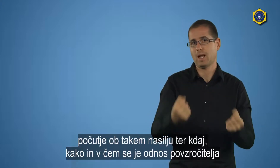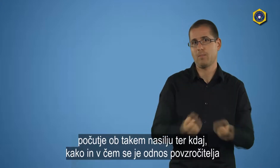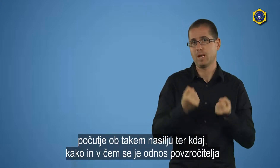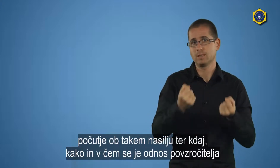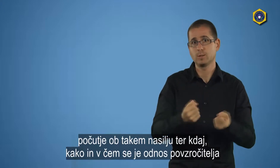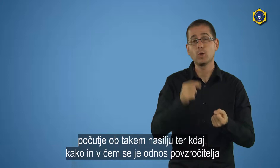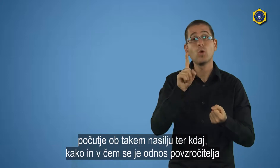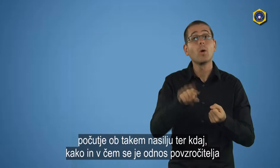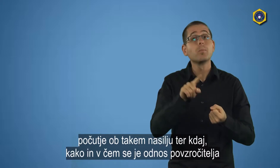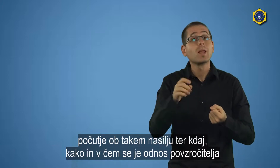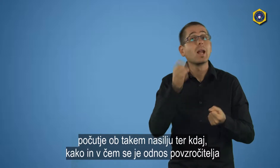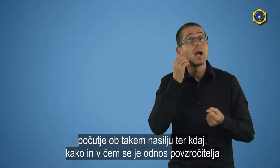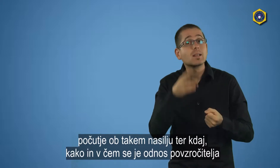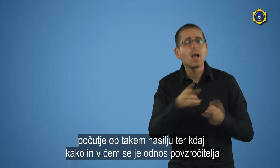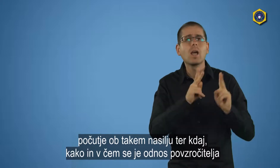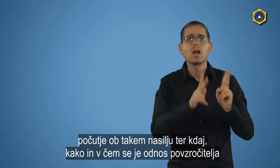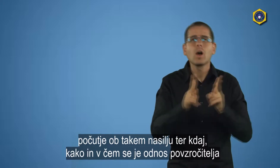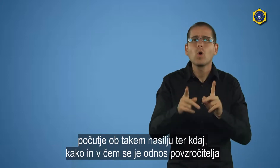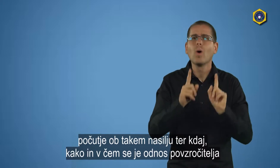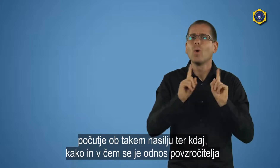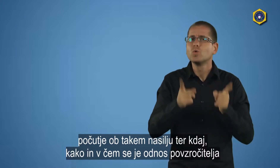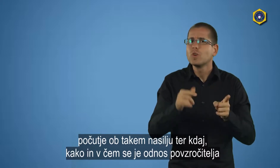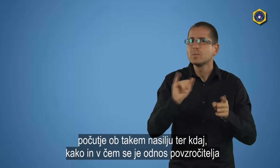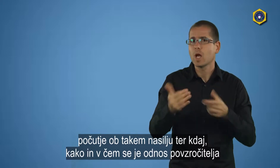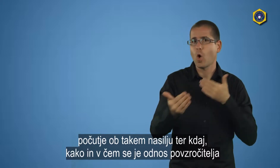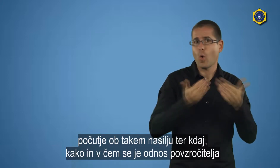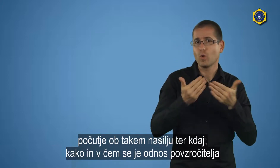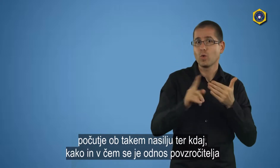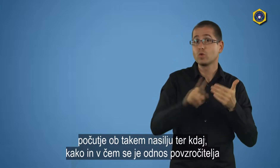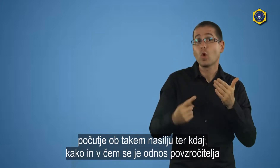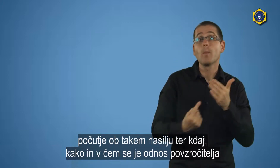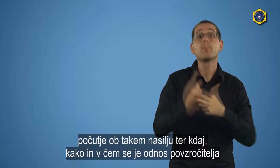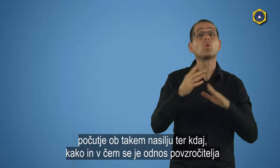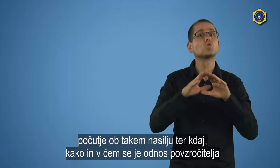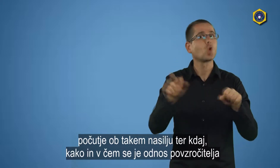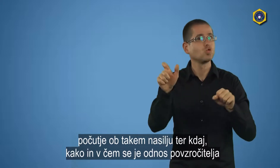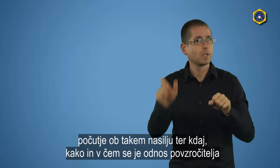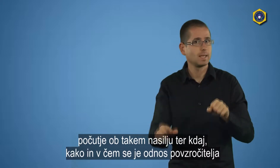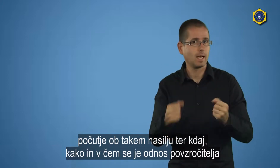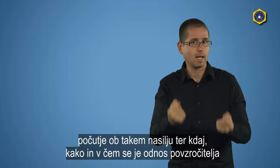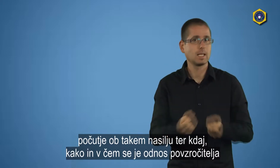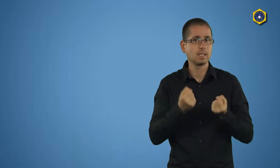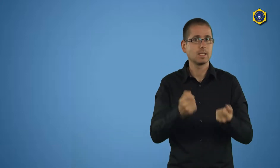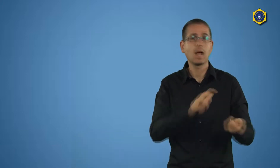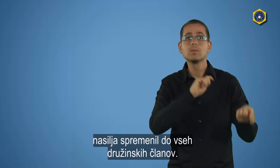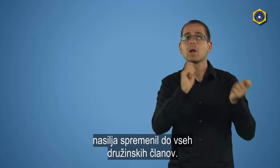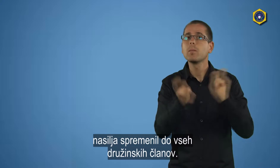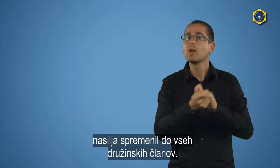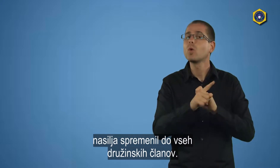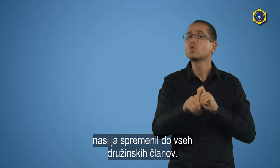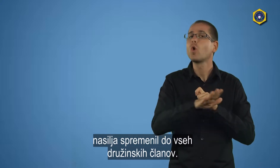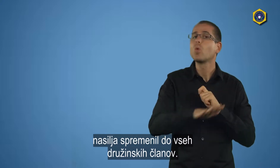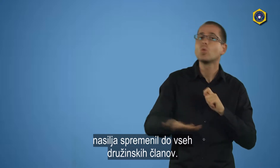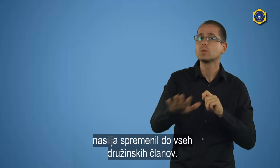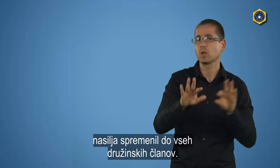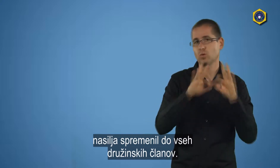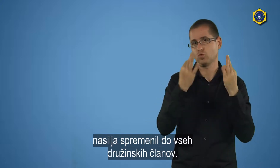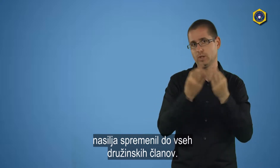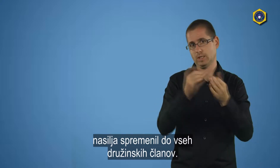ob takem nasilju, ter kdaj, kako in v čem se je odnos povzročitelja nasilja spremenil do vseh